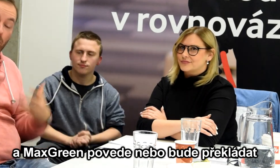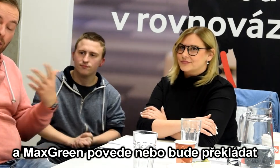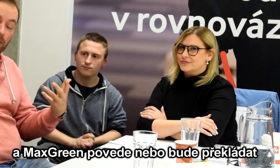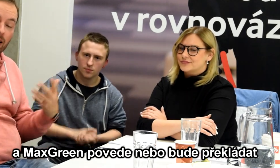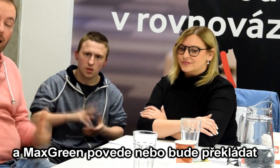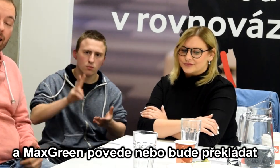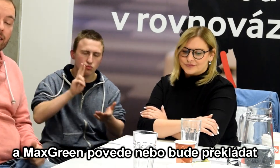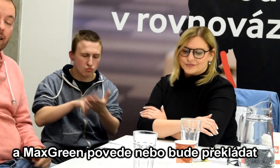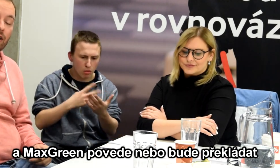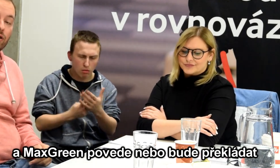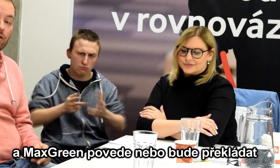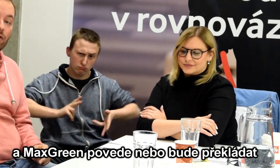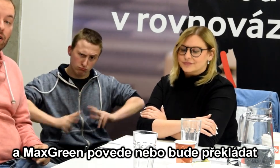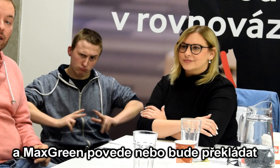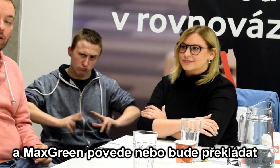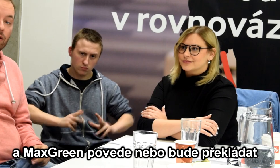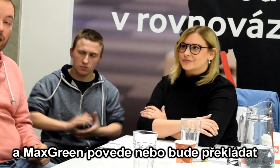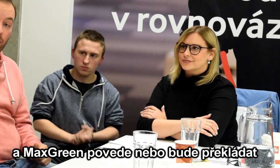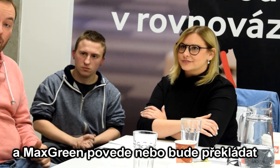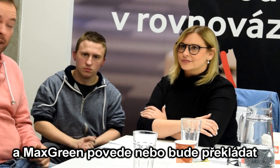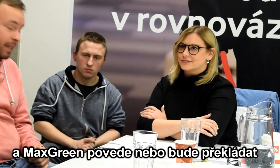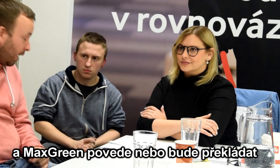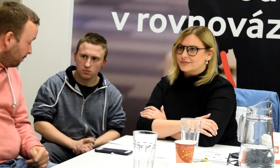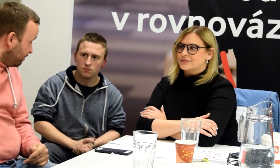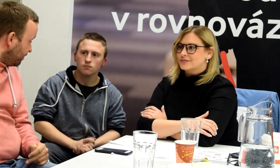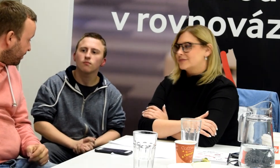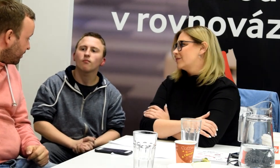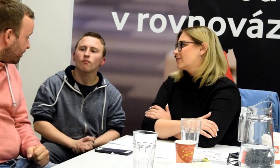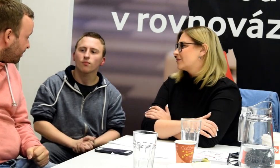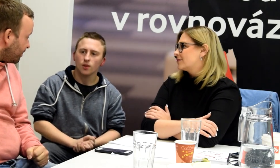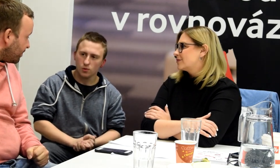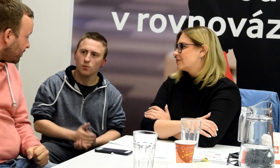bude překládat ten náš rozhovor do znakového jazyka.